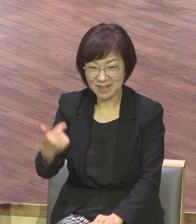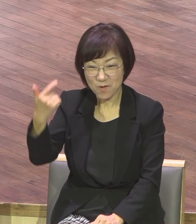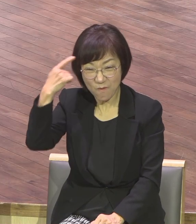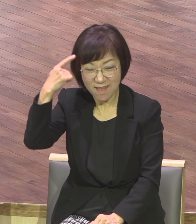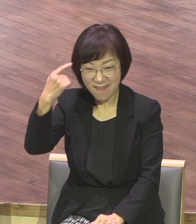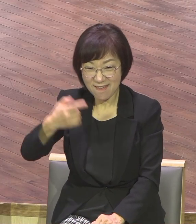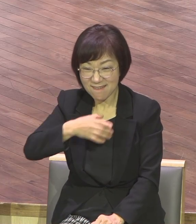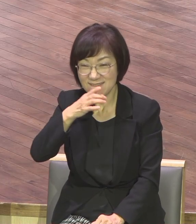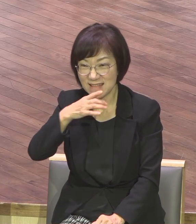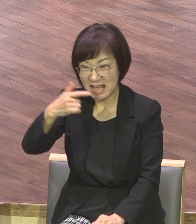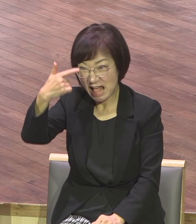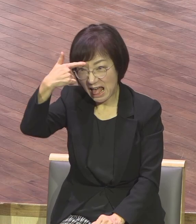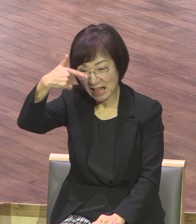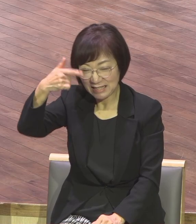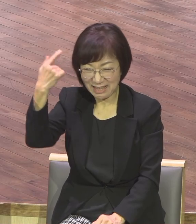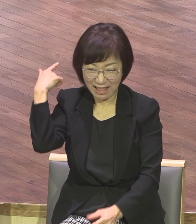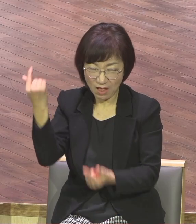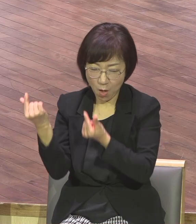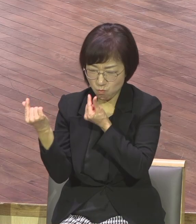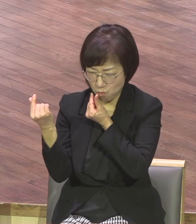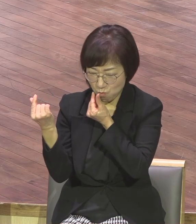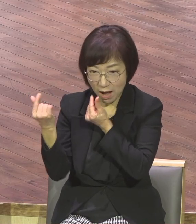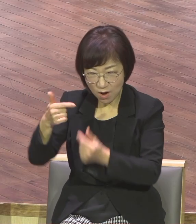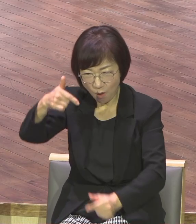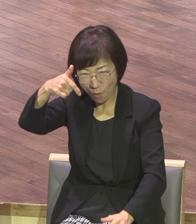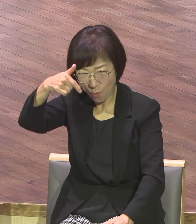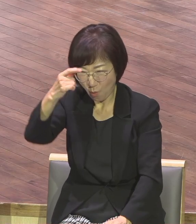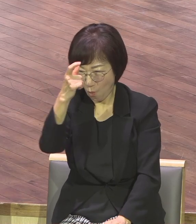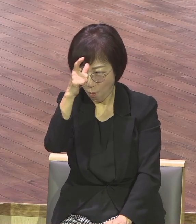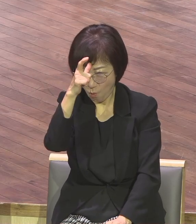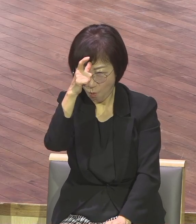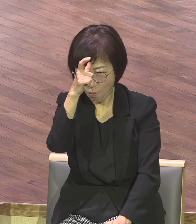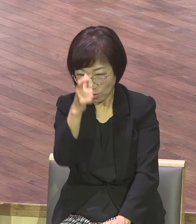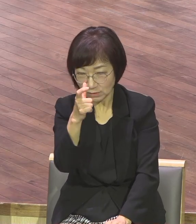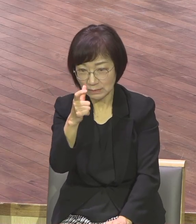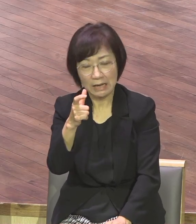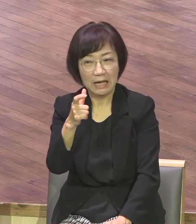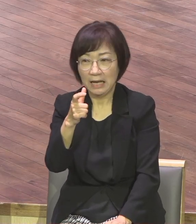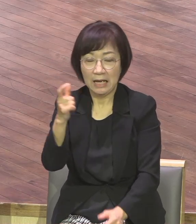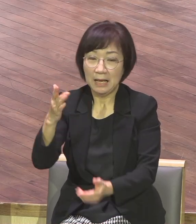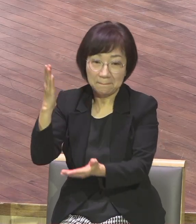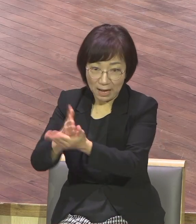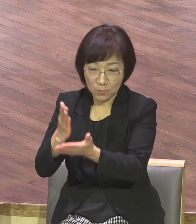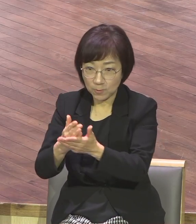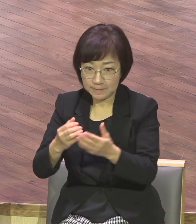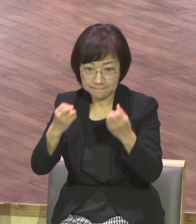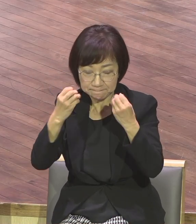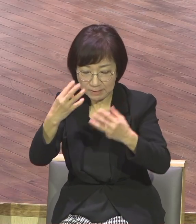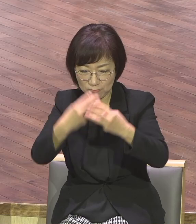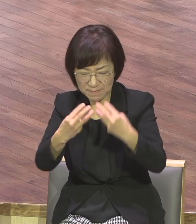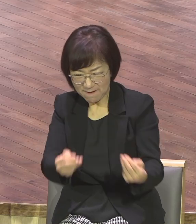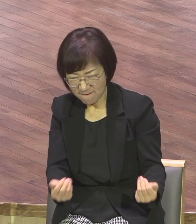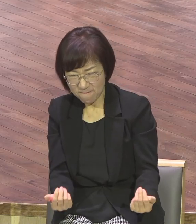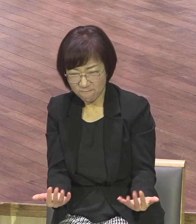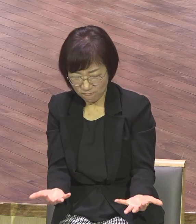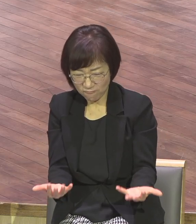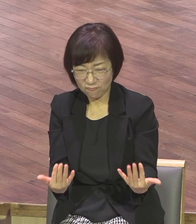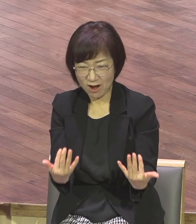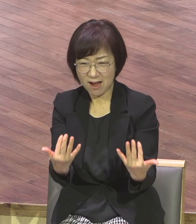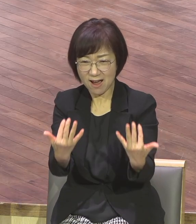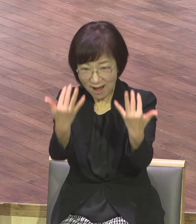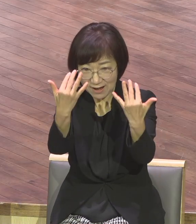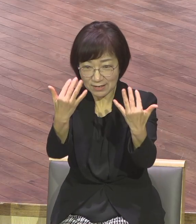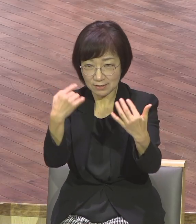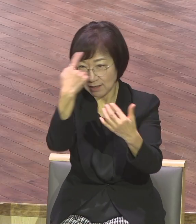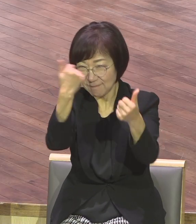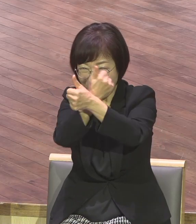그래서 우리 후대들이요, 이 살아날 수 있는 이곳에서 정말 신세대들이 일어나서 세계 살릴 수 있는 엘리트들 확 모일 수 있도록. 아멘.